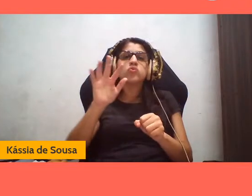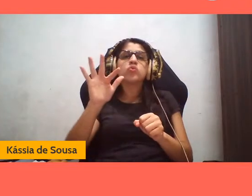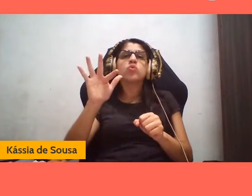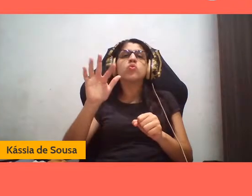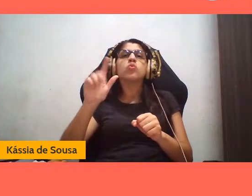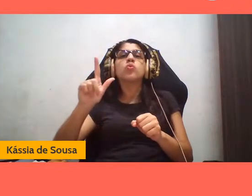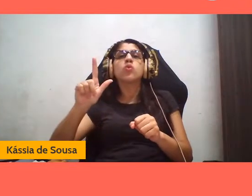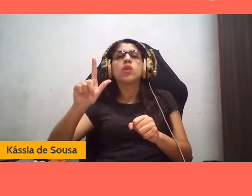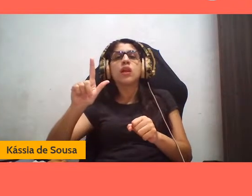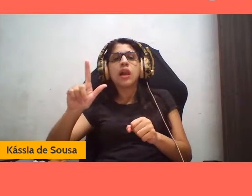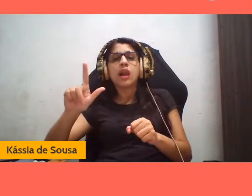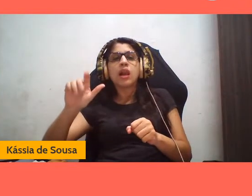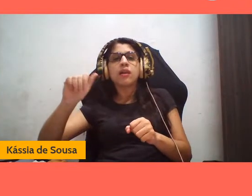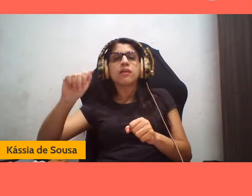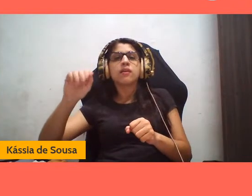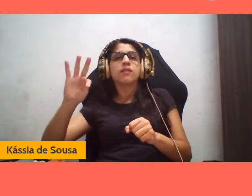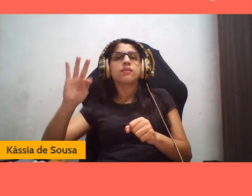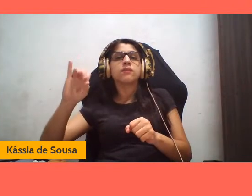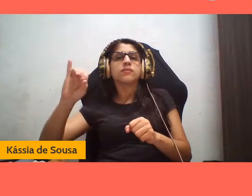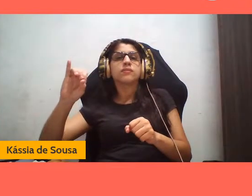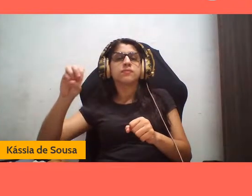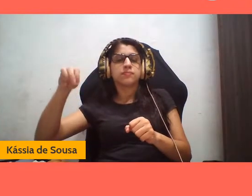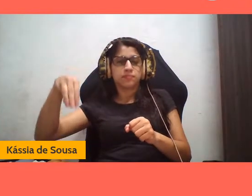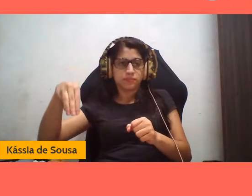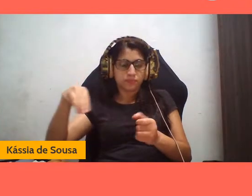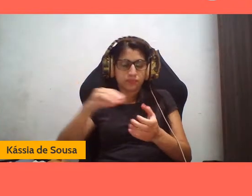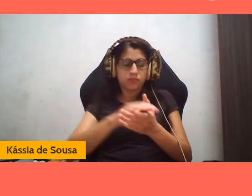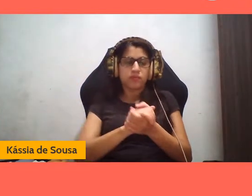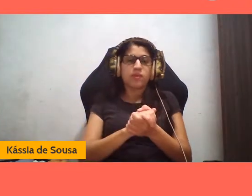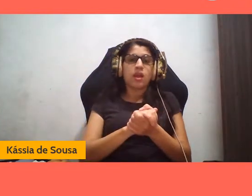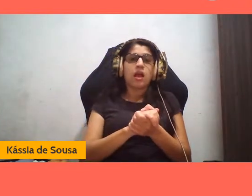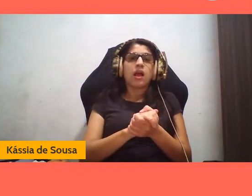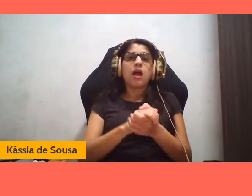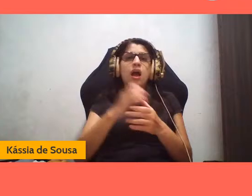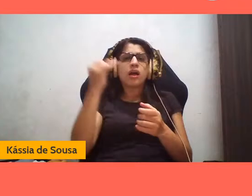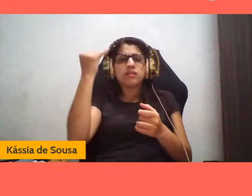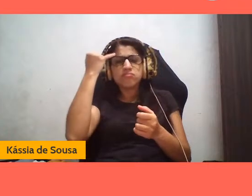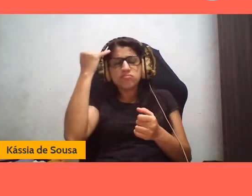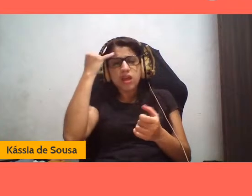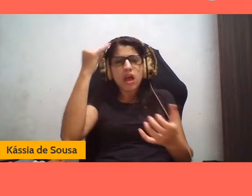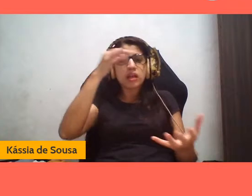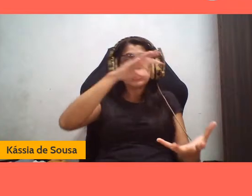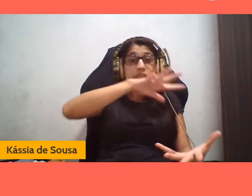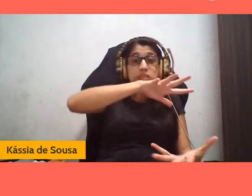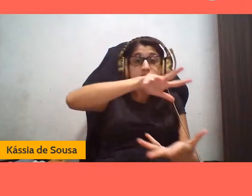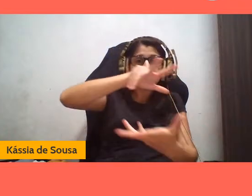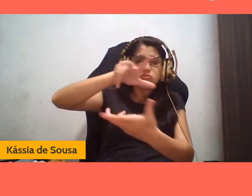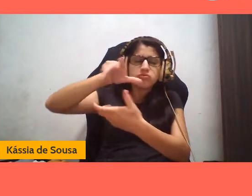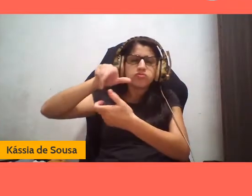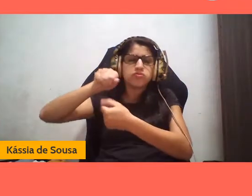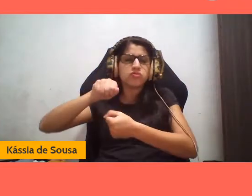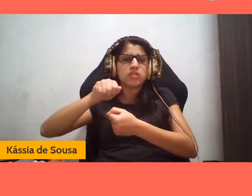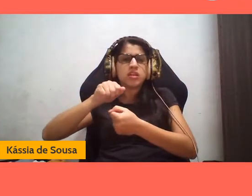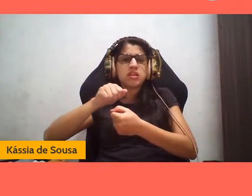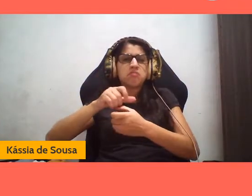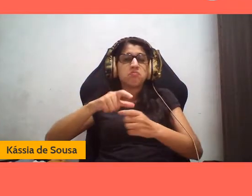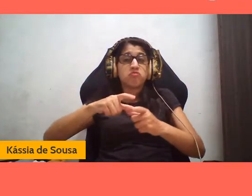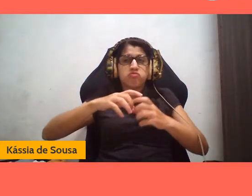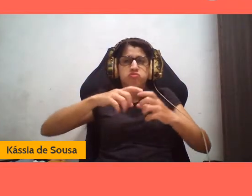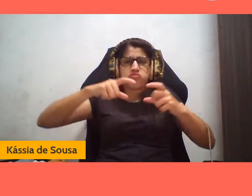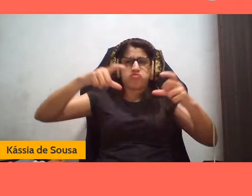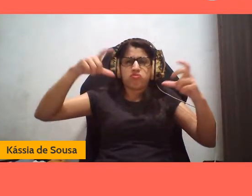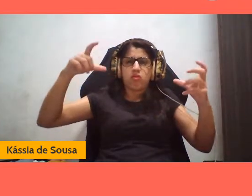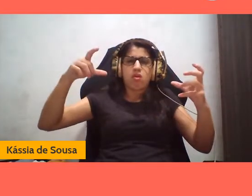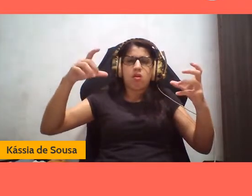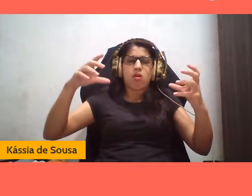do universus, universo é, né, uma coisa inteira, uma coisa completa. A